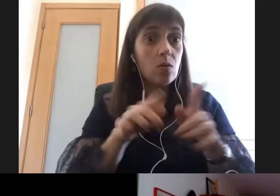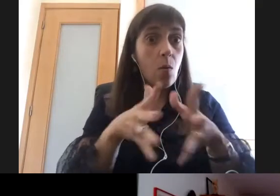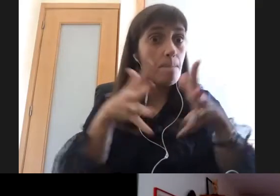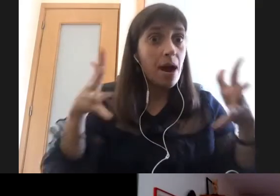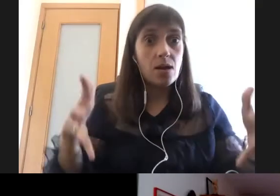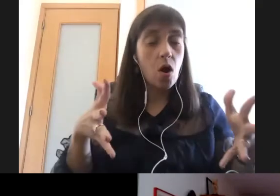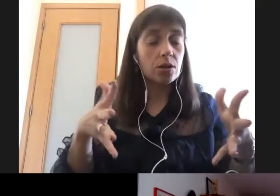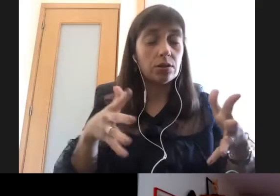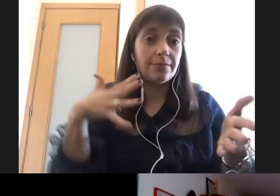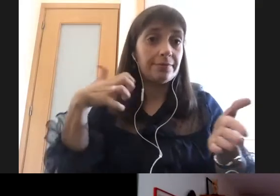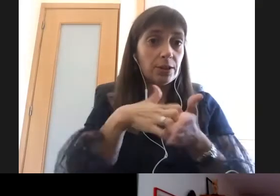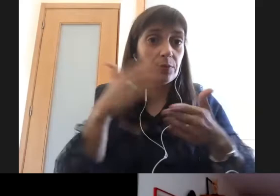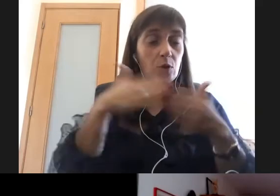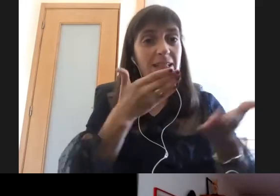anos 30.